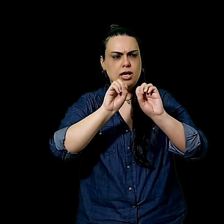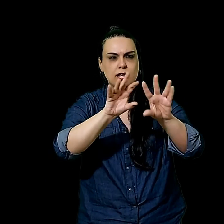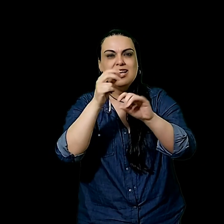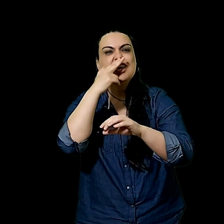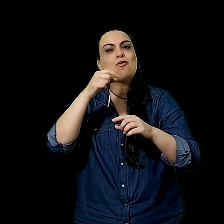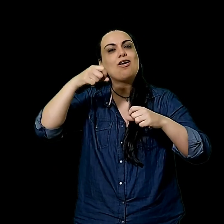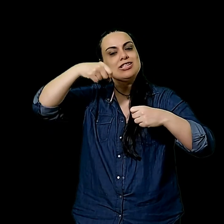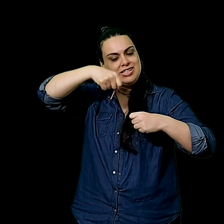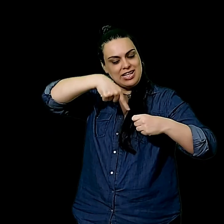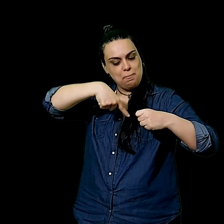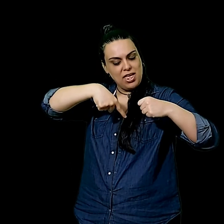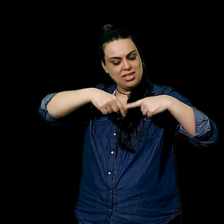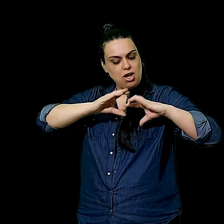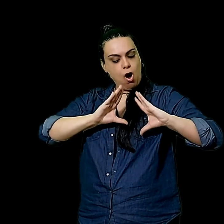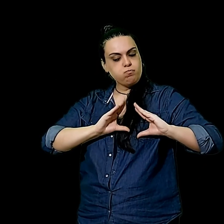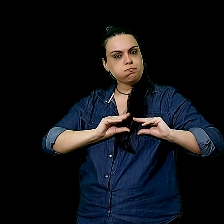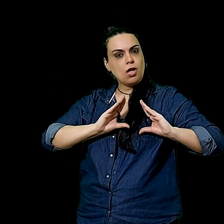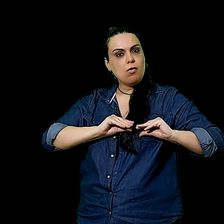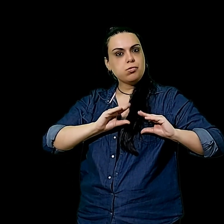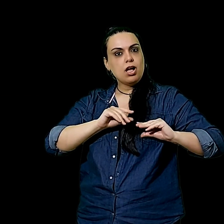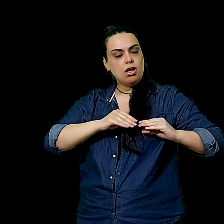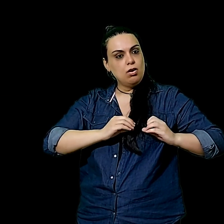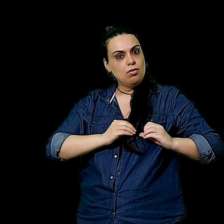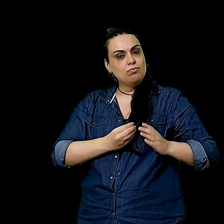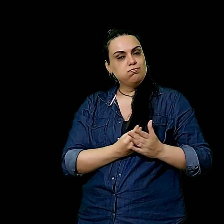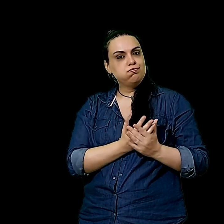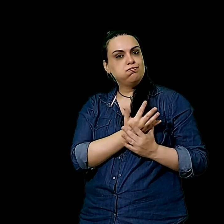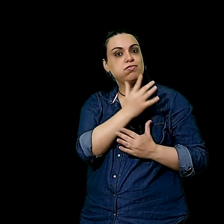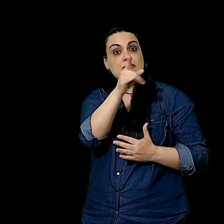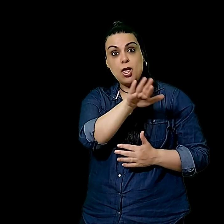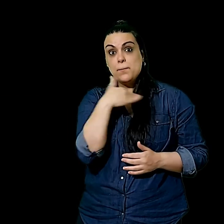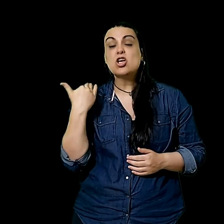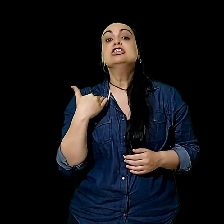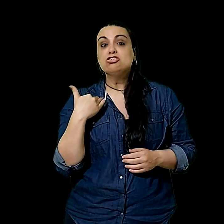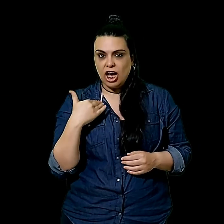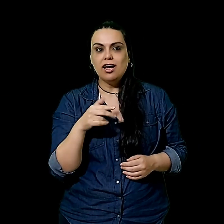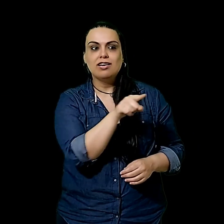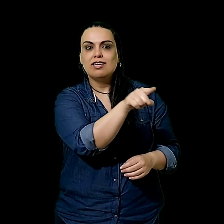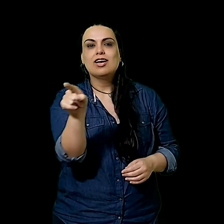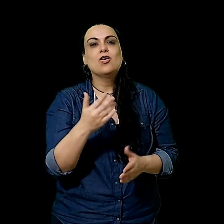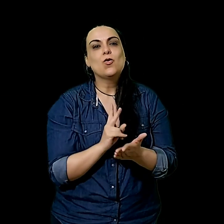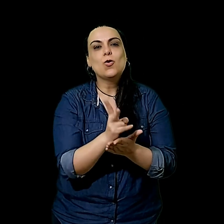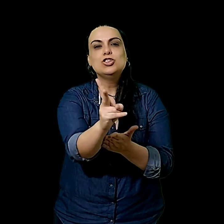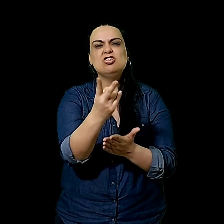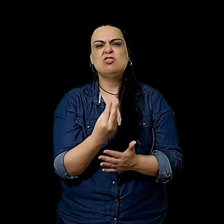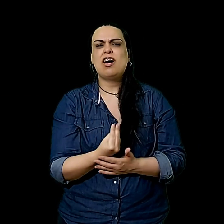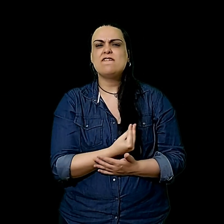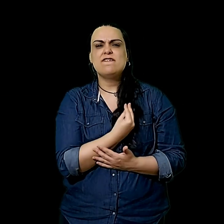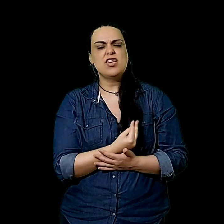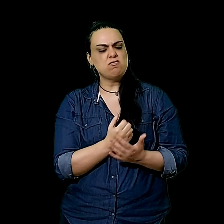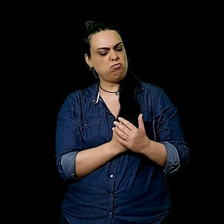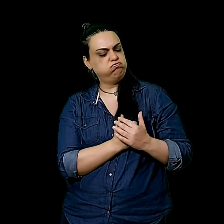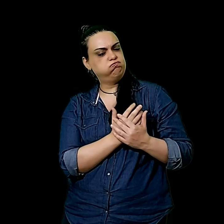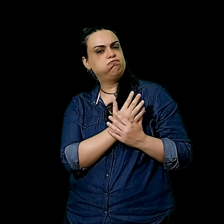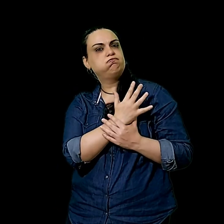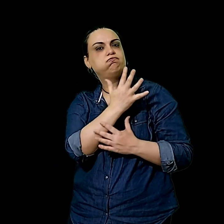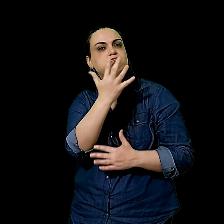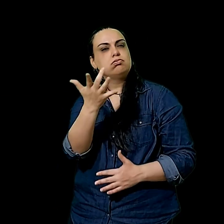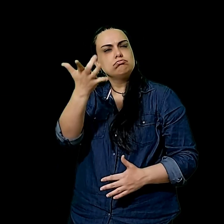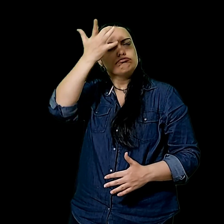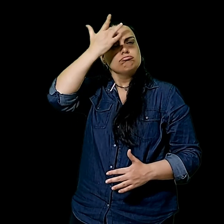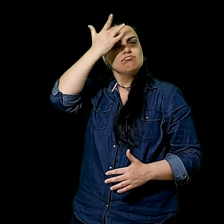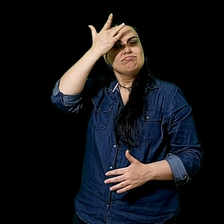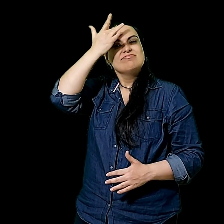na vida de pessoas, mesmo depois da sua morte, ela continua clamando, ela continua viva. Então eu estou